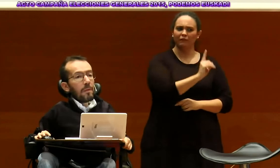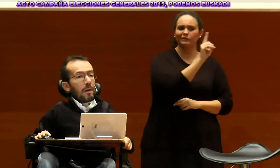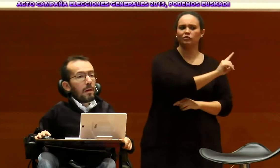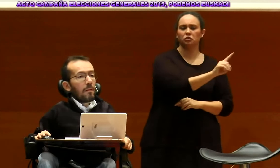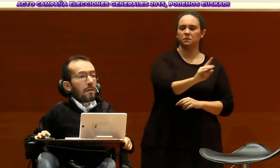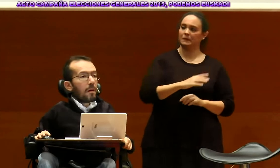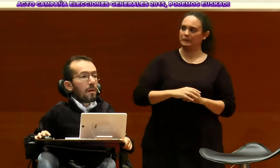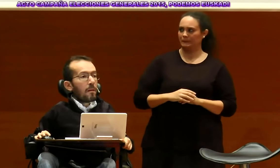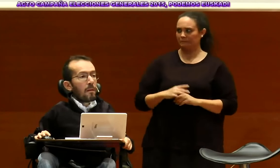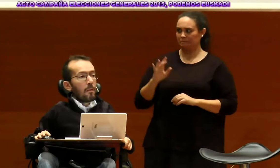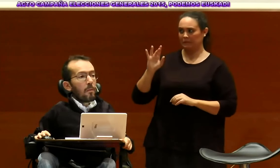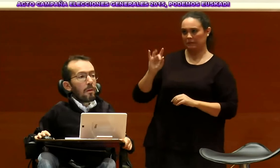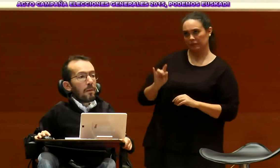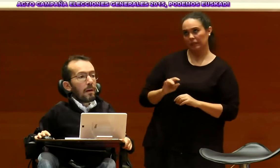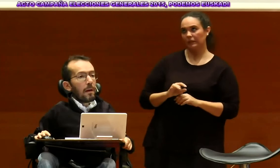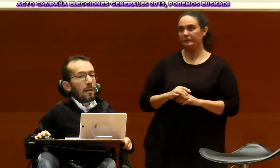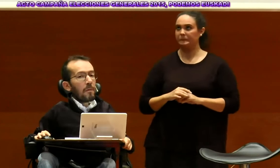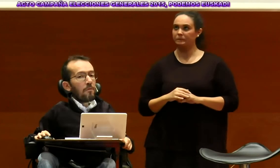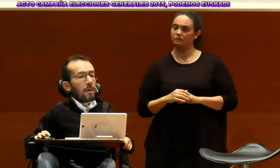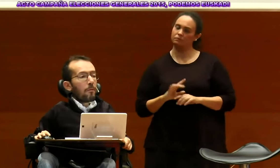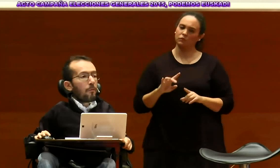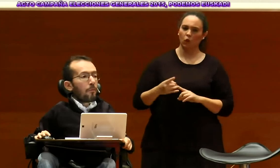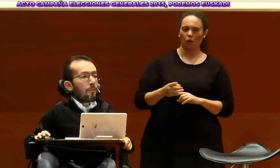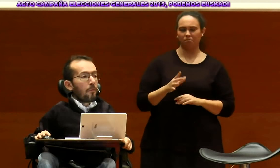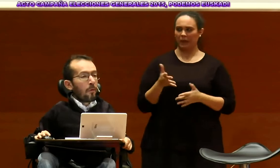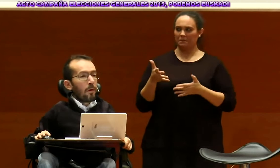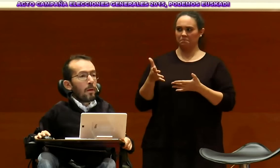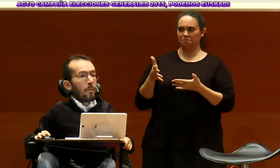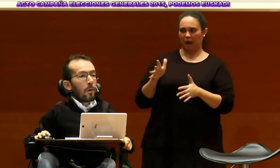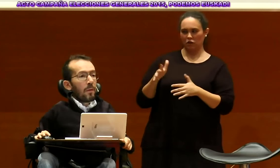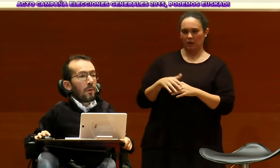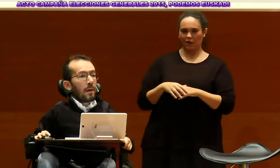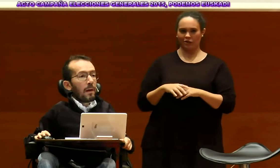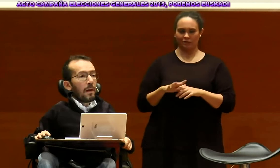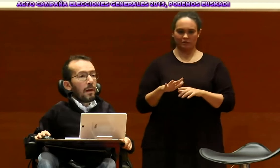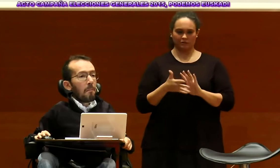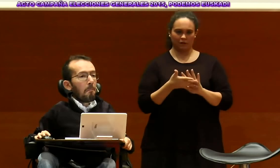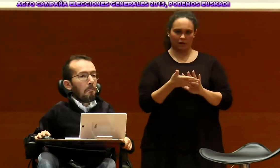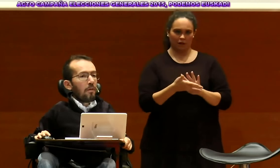principio decía que sí, luego decía que más o menos, y luego le decía